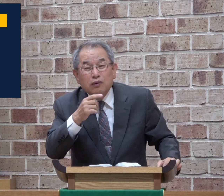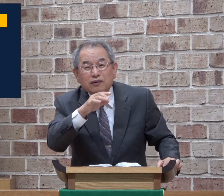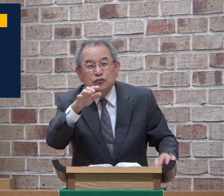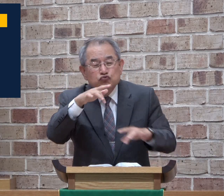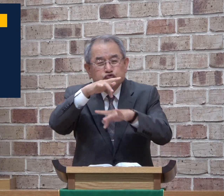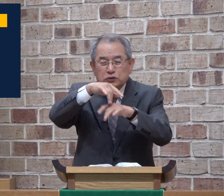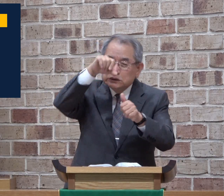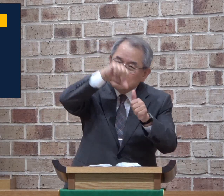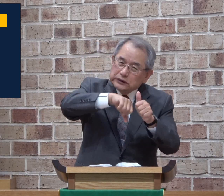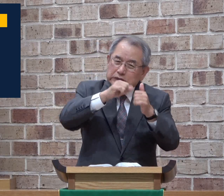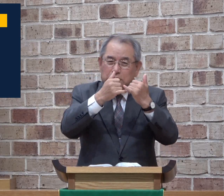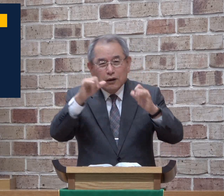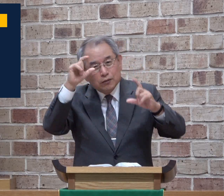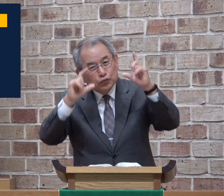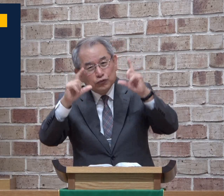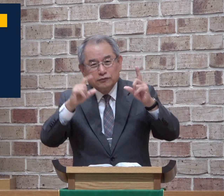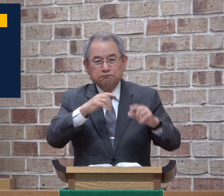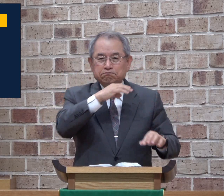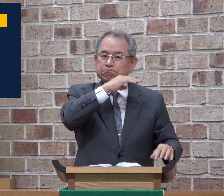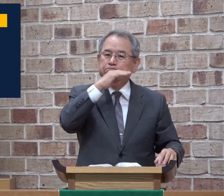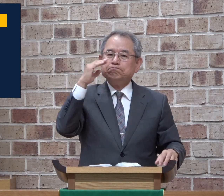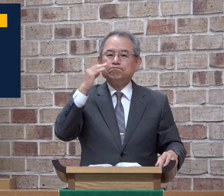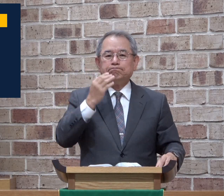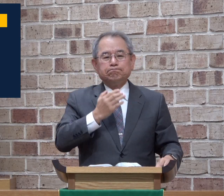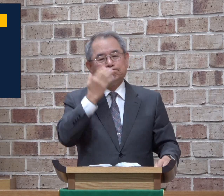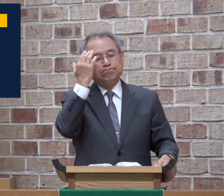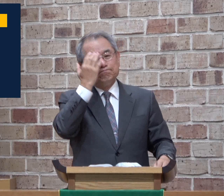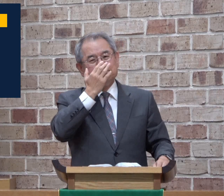여러분 생각해 보세요. 귀신 들린 사람의 모습이 어떻겠습니까?